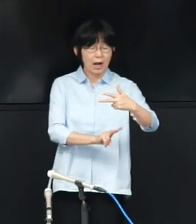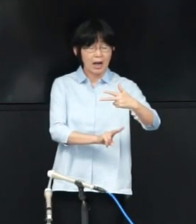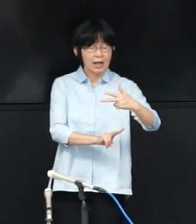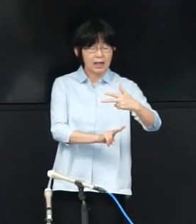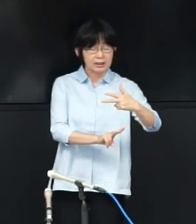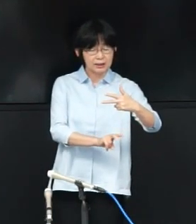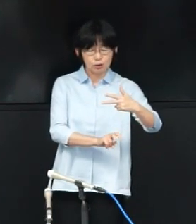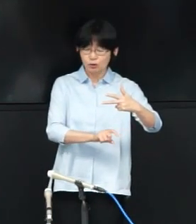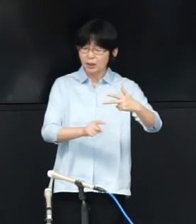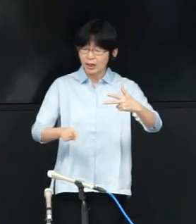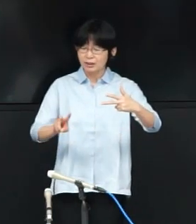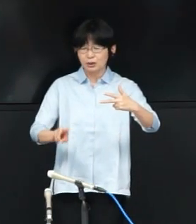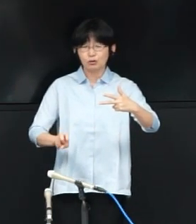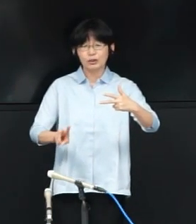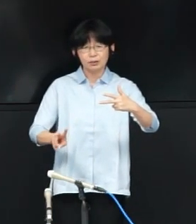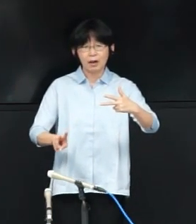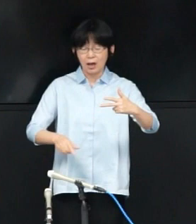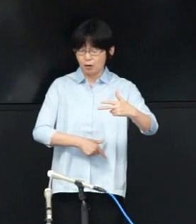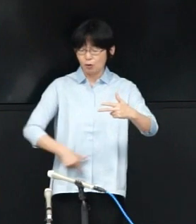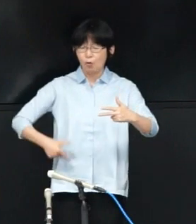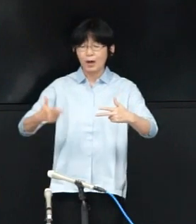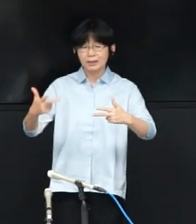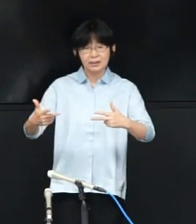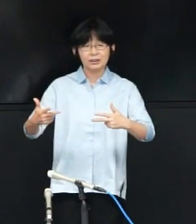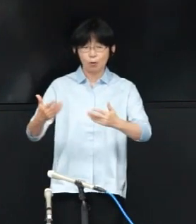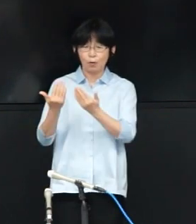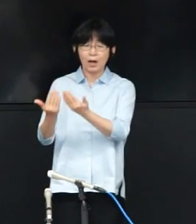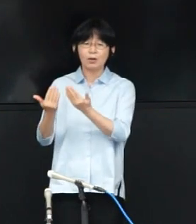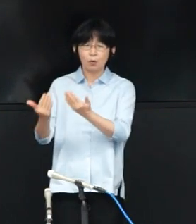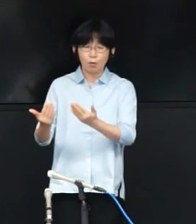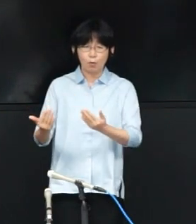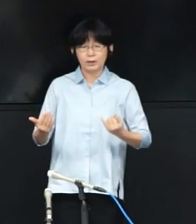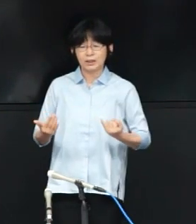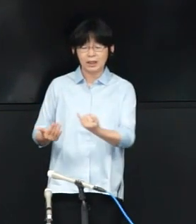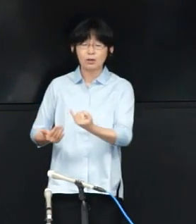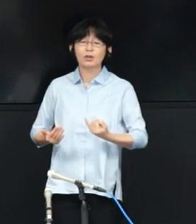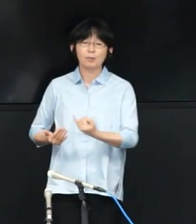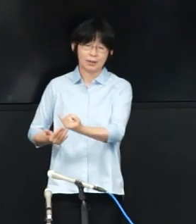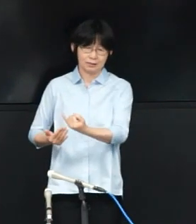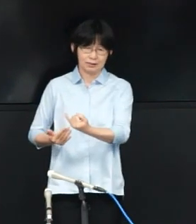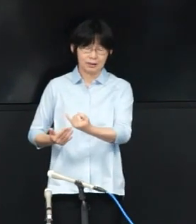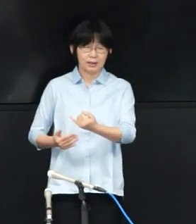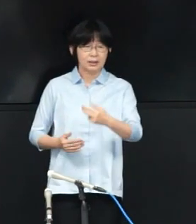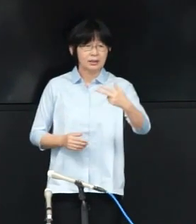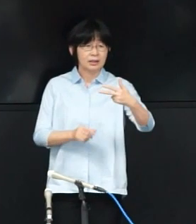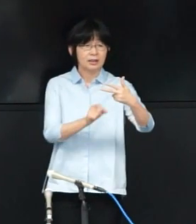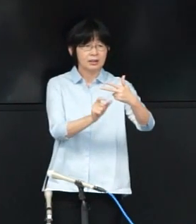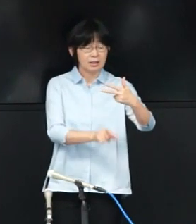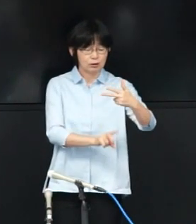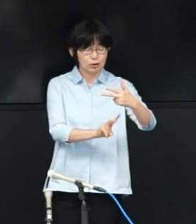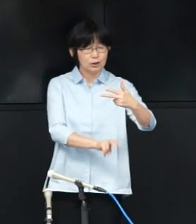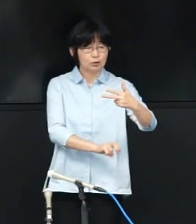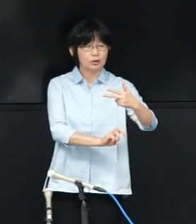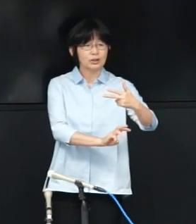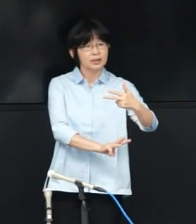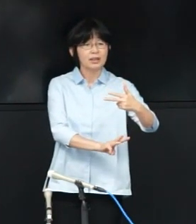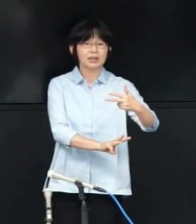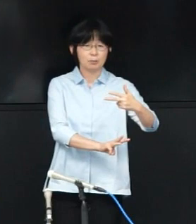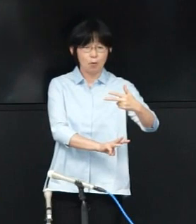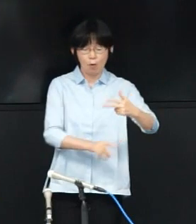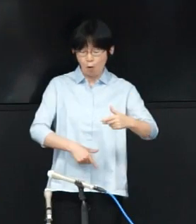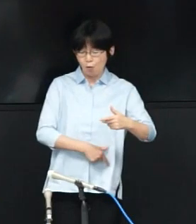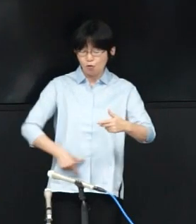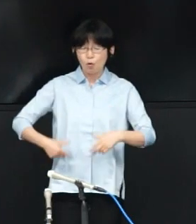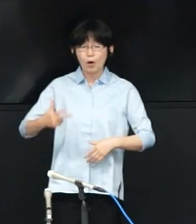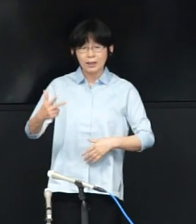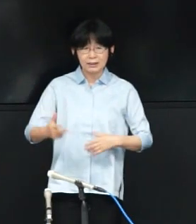校に登校をされております。で、23日も福岡に出かけられております。で、24日